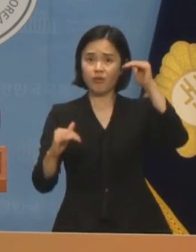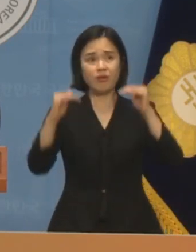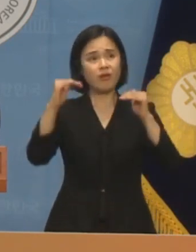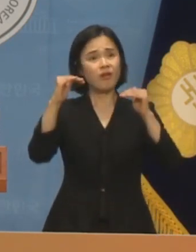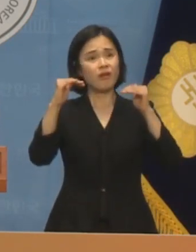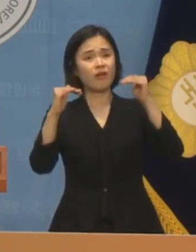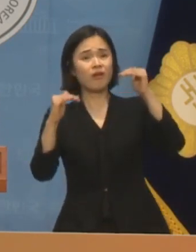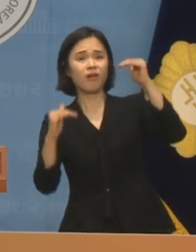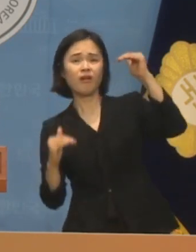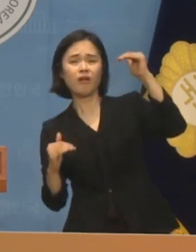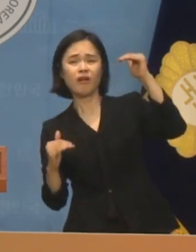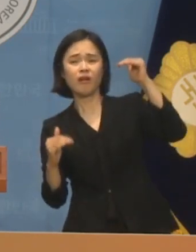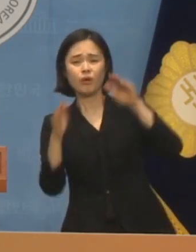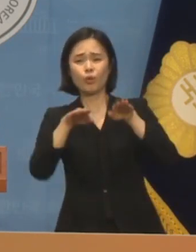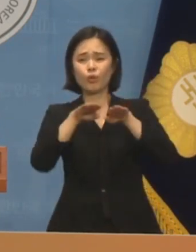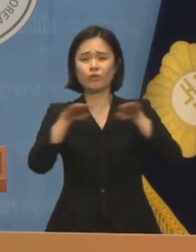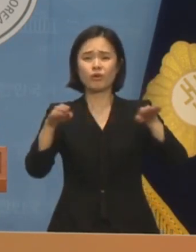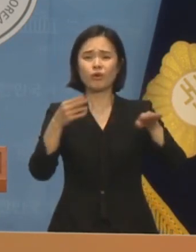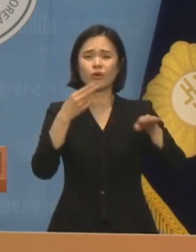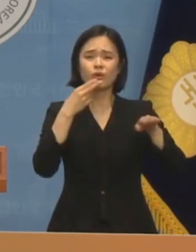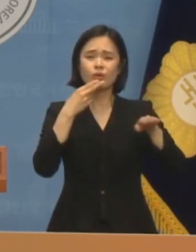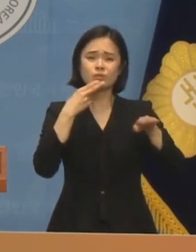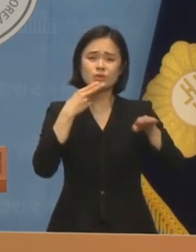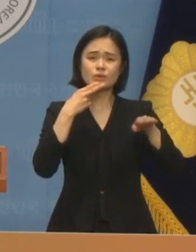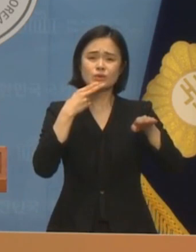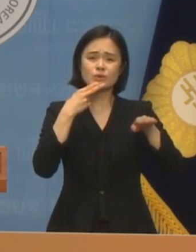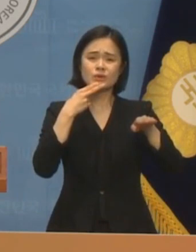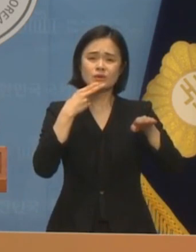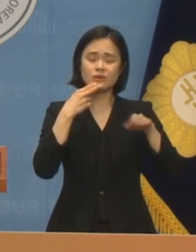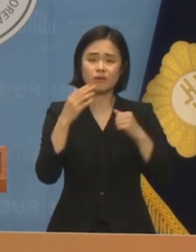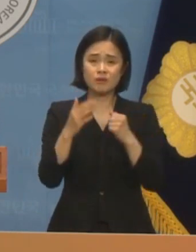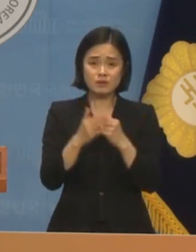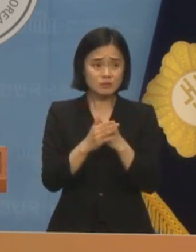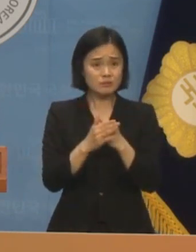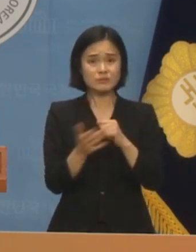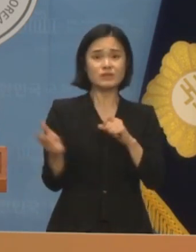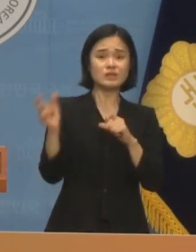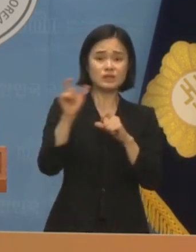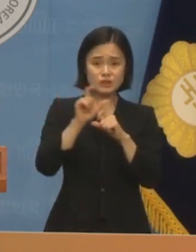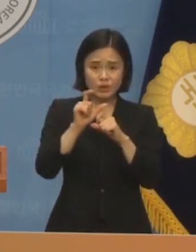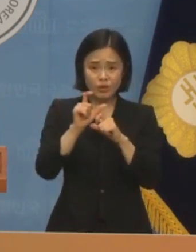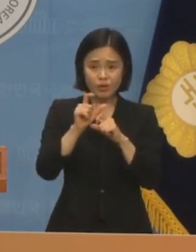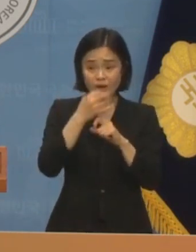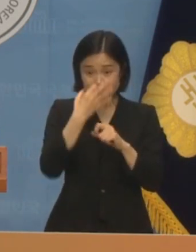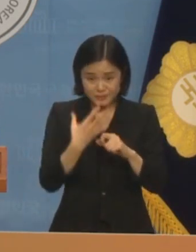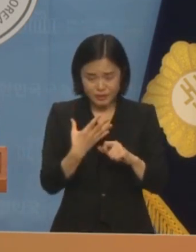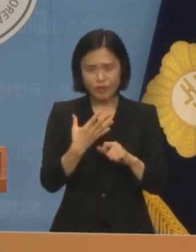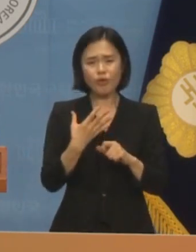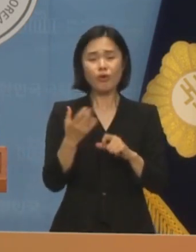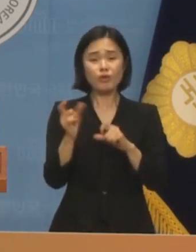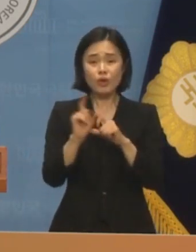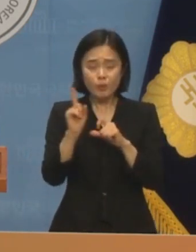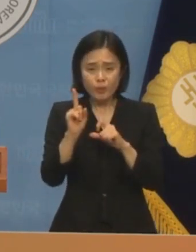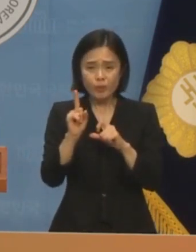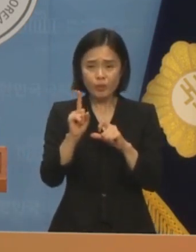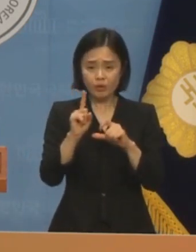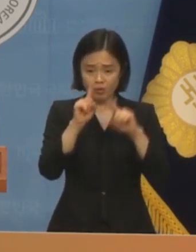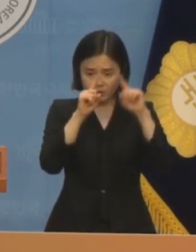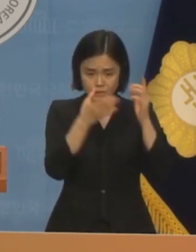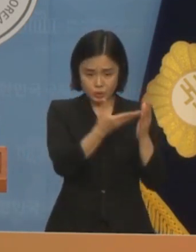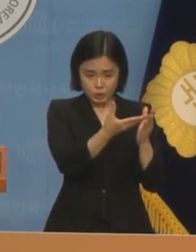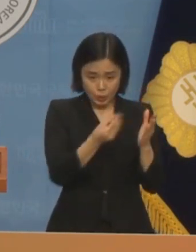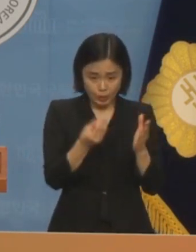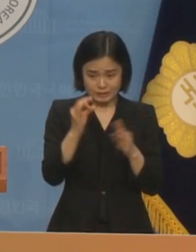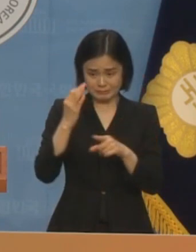현실에서 학생들은 등록금이라는 무거운 짐을 떠안고 있습니다. 그 결과 사회 진출